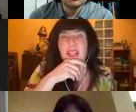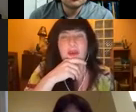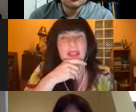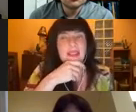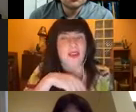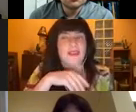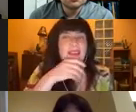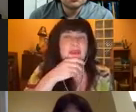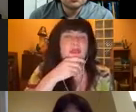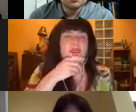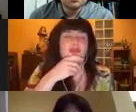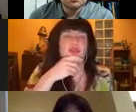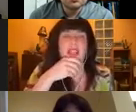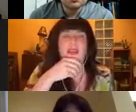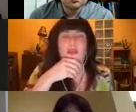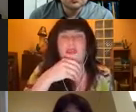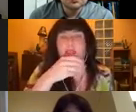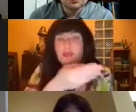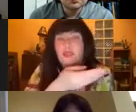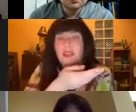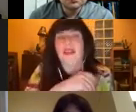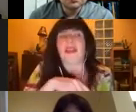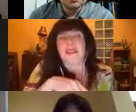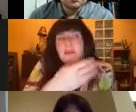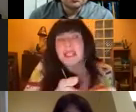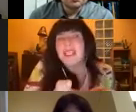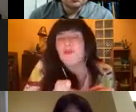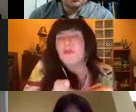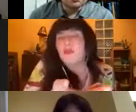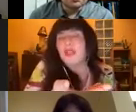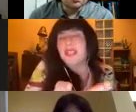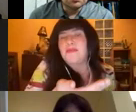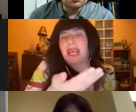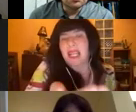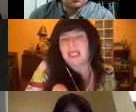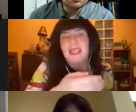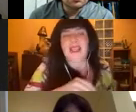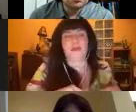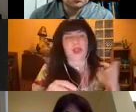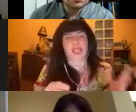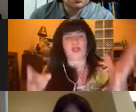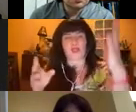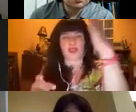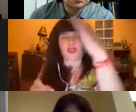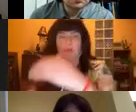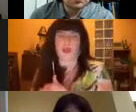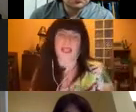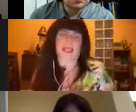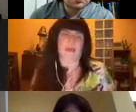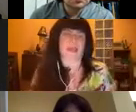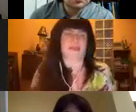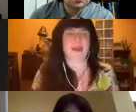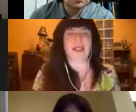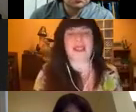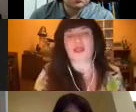recorrido en lengua de señas con sistémico funcional, como Johnston, también tenían una propuesta semejante, pero aquí nosotros encontramos una que